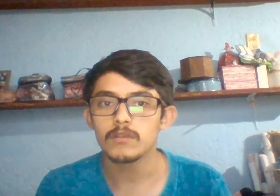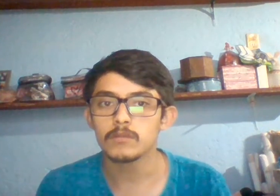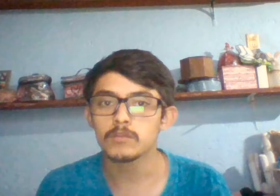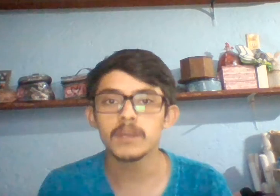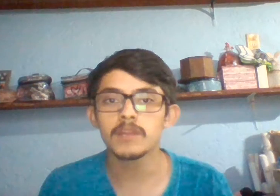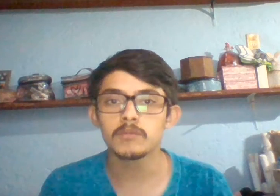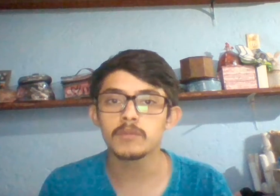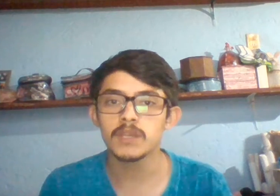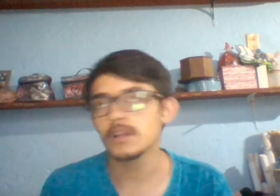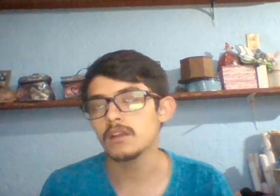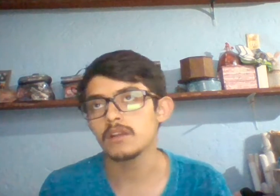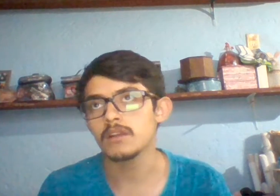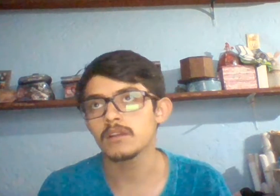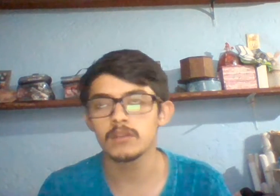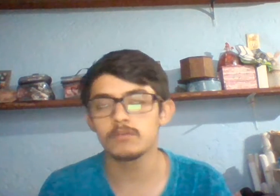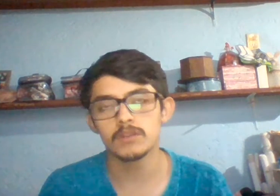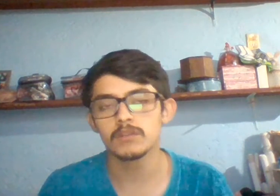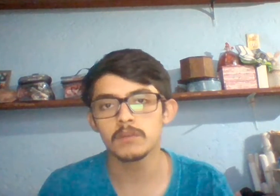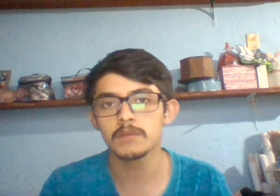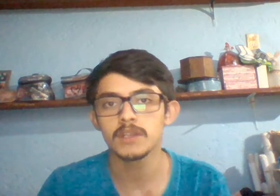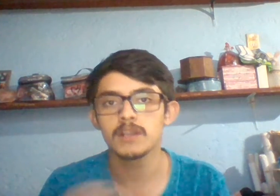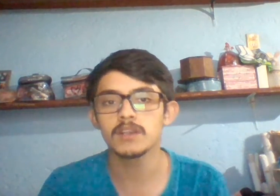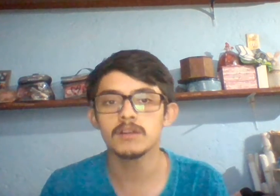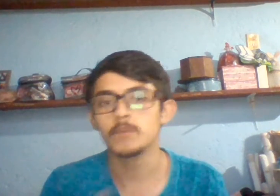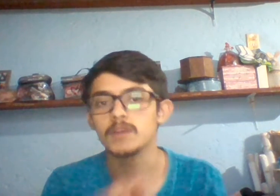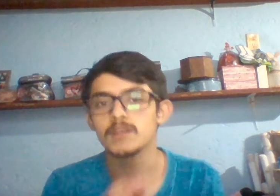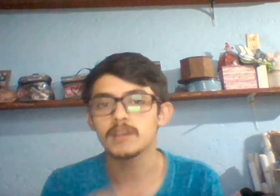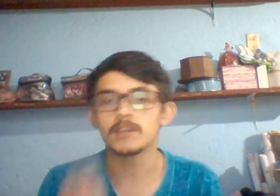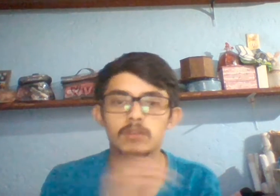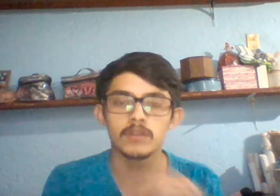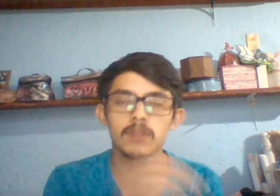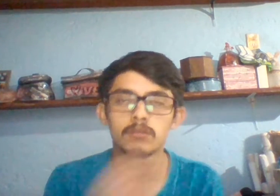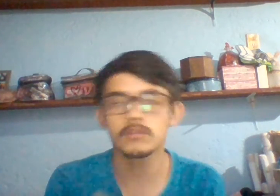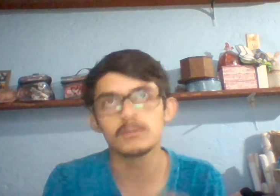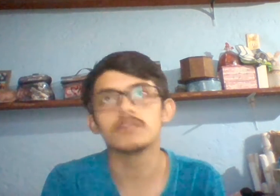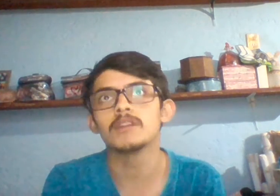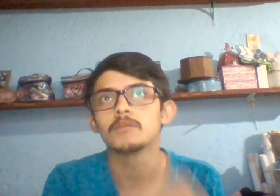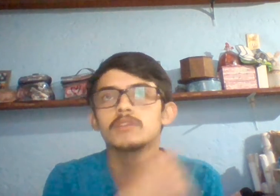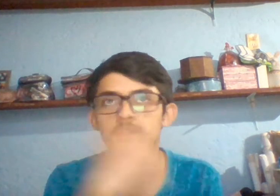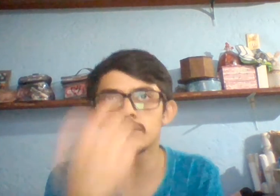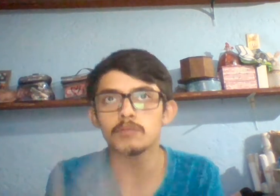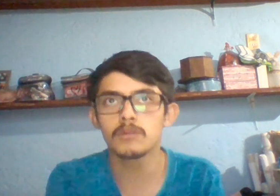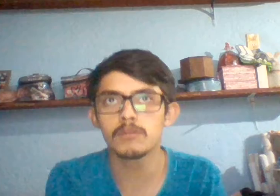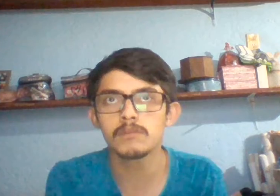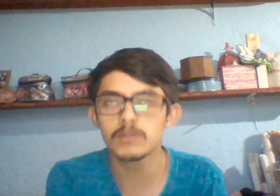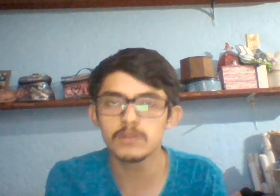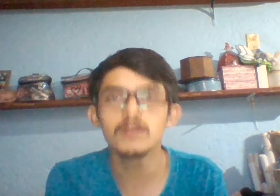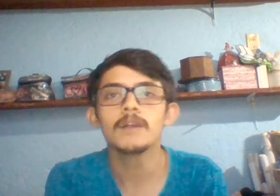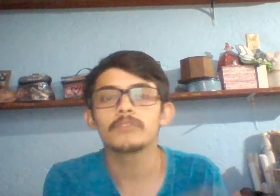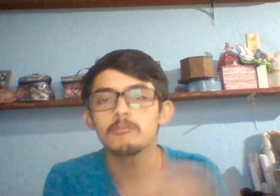no va a dar muy bien el giro, bueno, no va a dar bien el giro, mientras que en el motor reductor, bueno, en el motor del servomotor, no